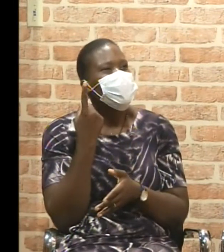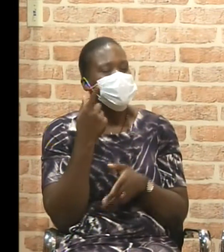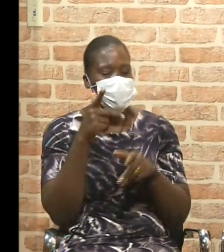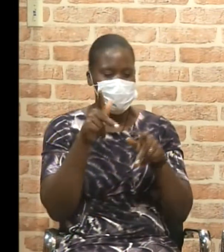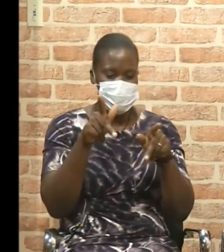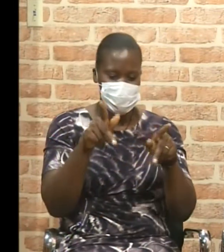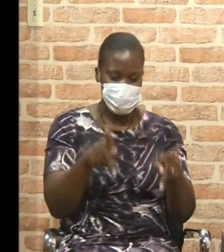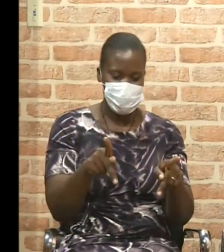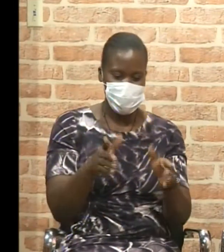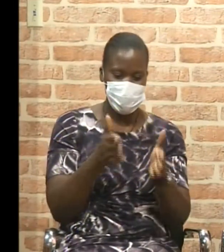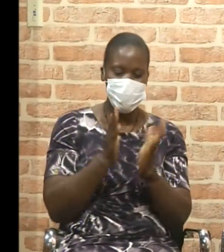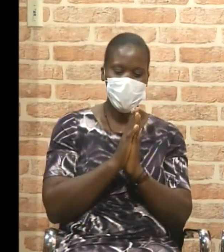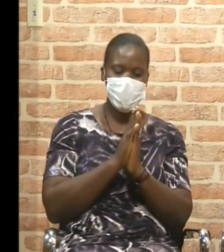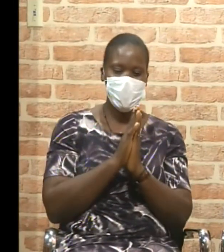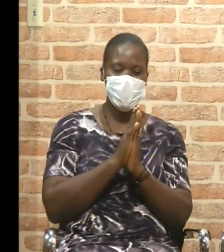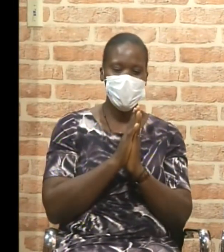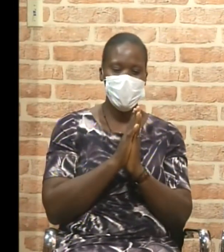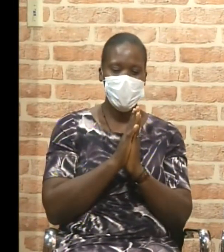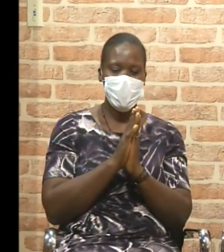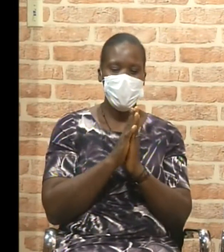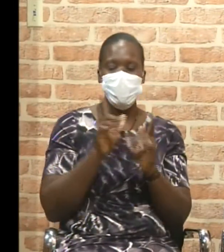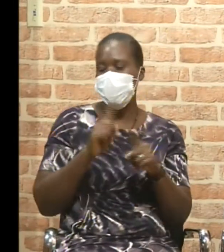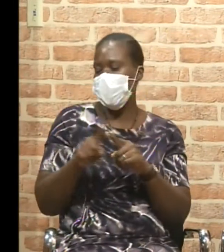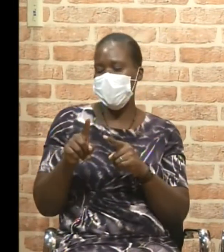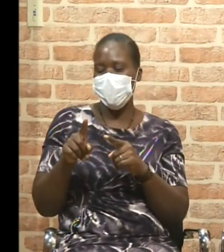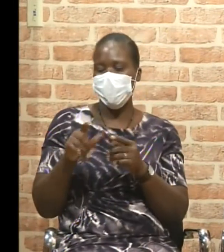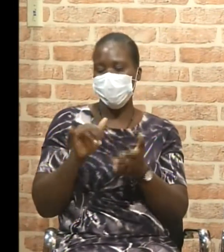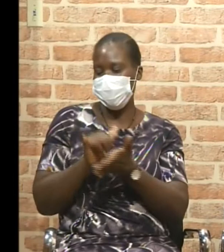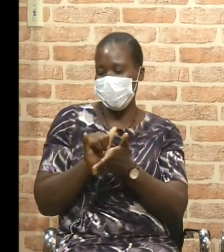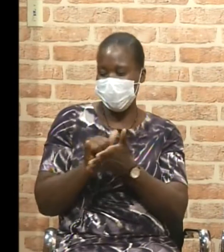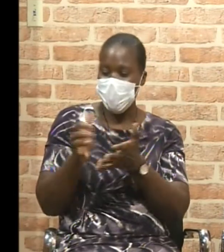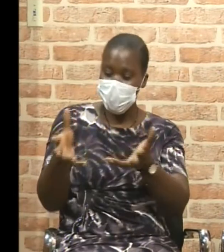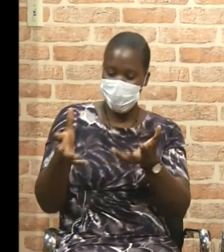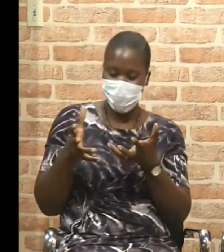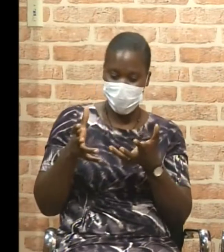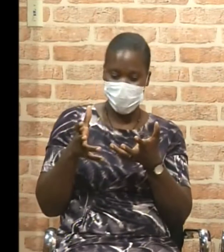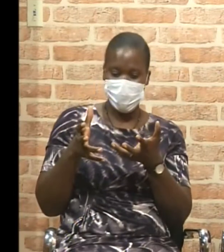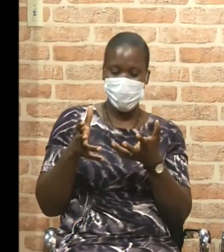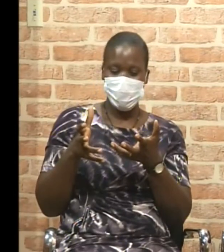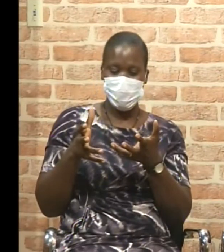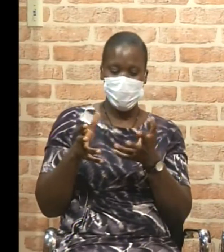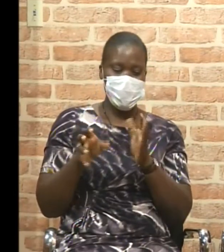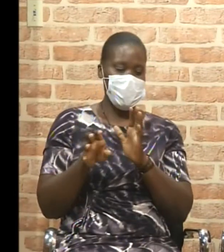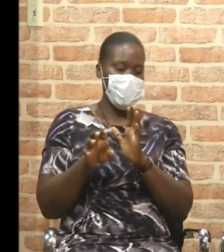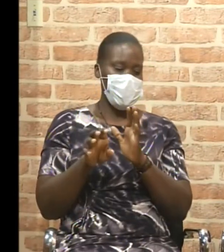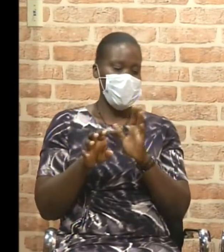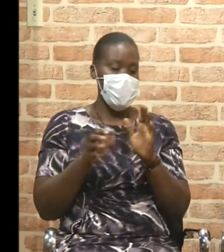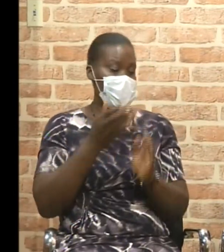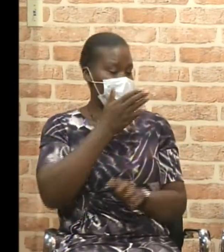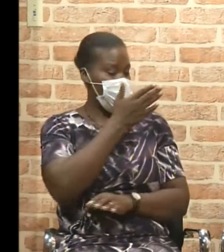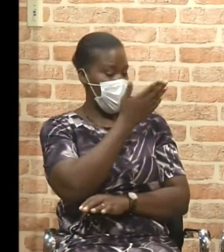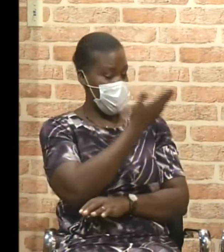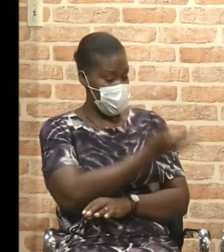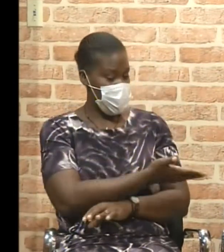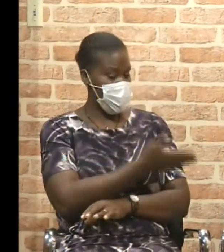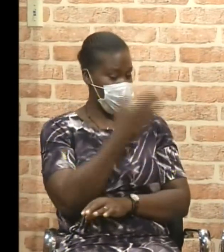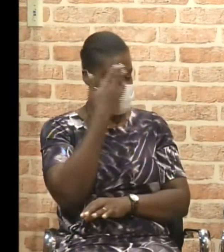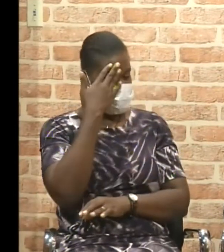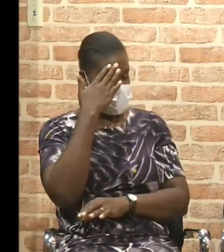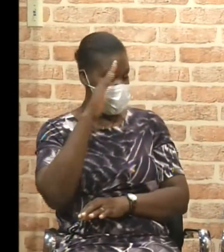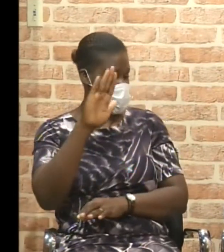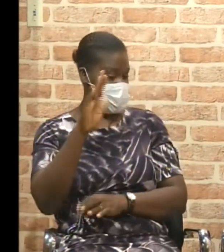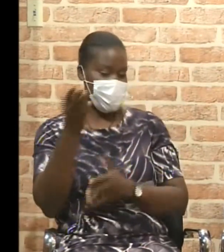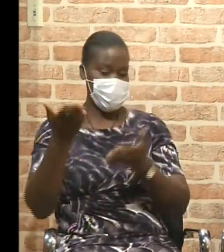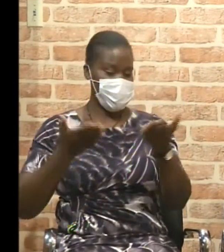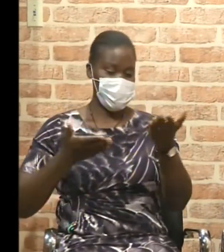demandé, probablement, ce n'est pas lié au vie. Ah bon? Parce que il y a des gens qui viennent, moi-même, je n'ai pas de service là. Je vivais dans le bureau, donc je